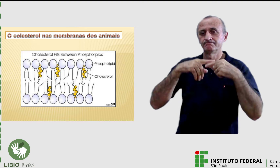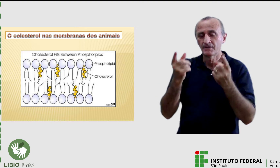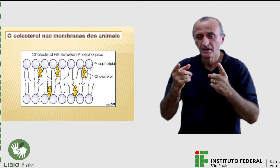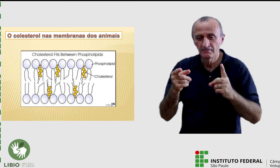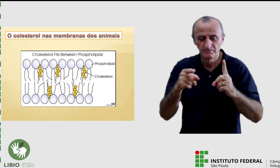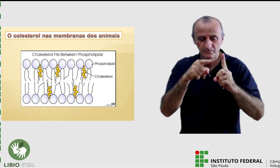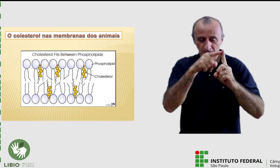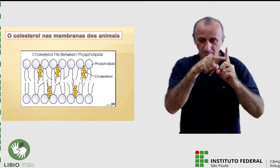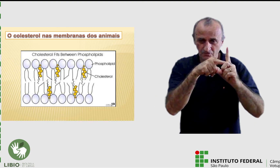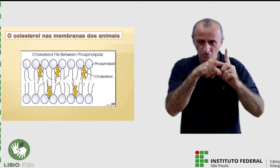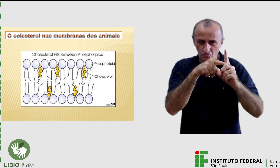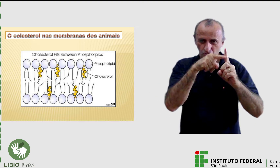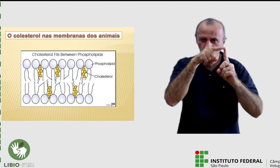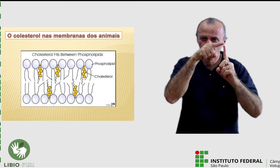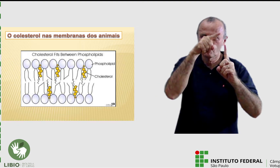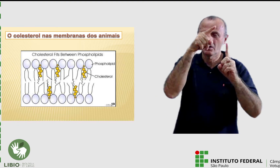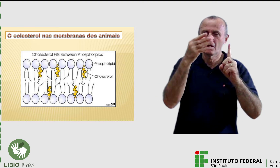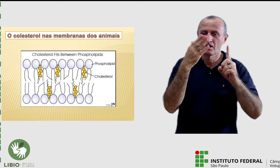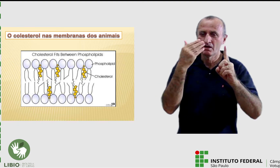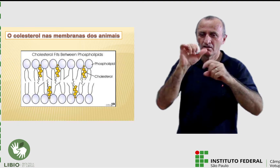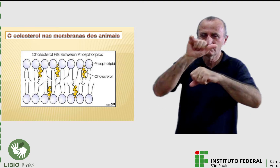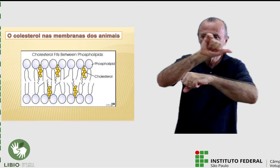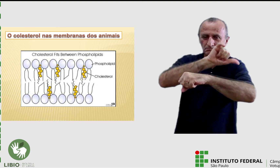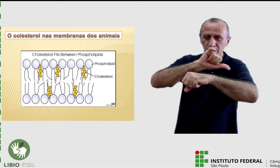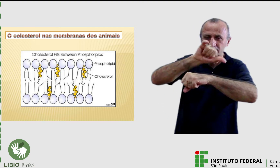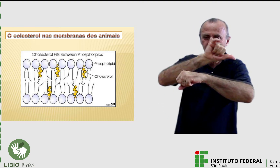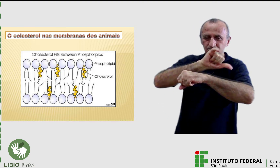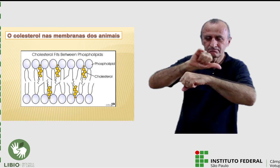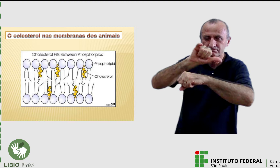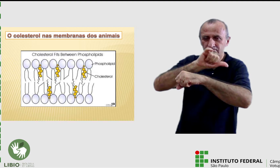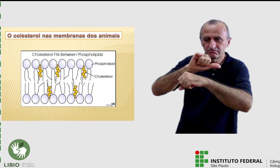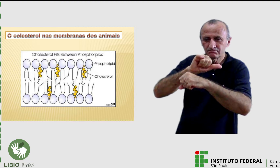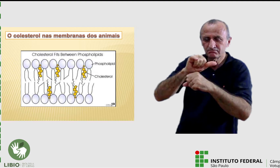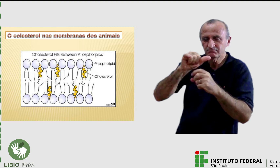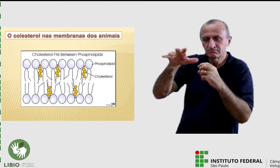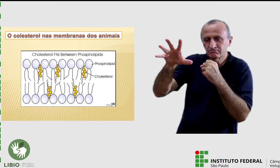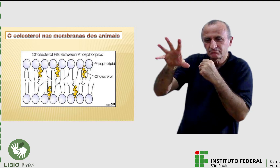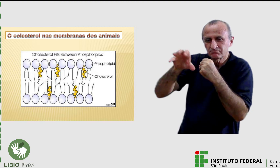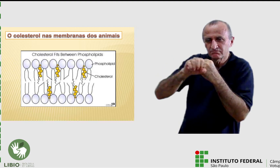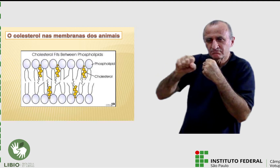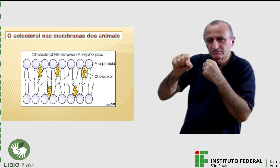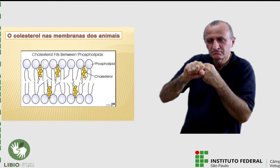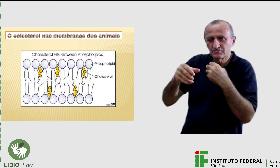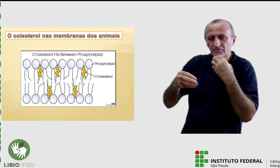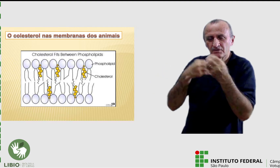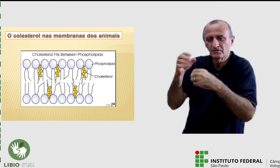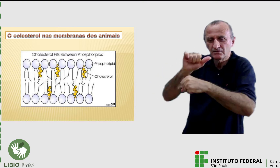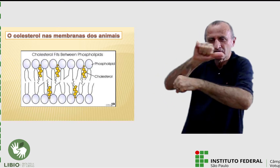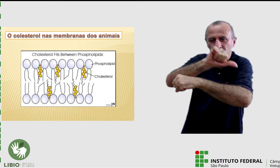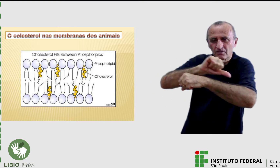em altas temperaturas, o colesterol reduz a fluidez. Dessa forma, o colesterol